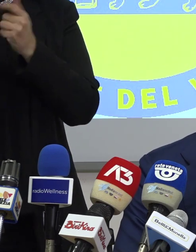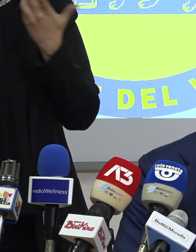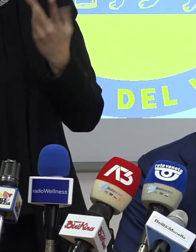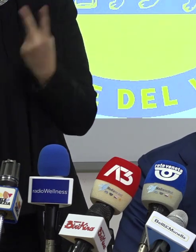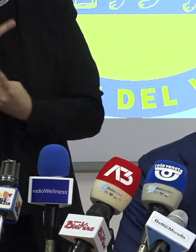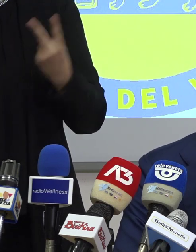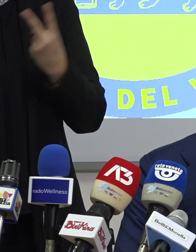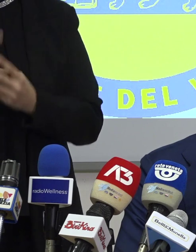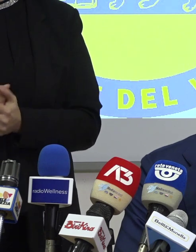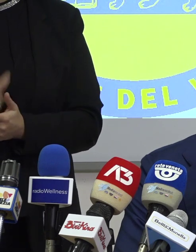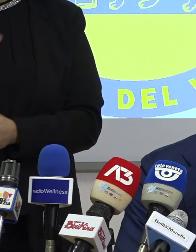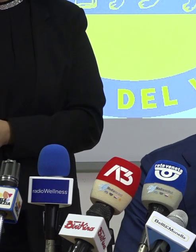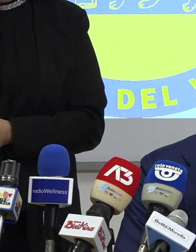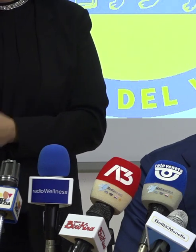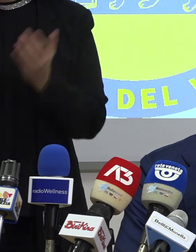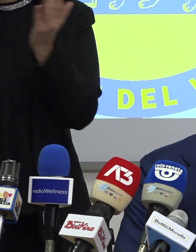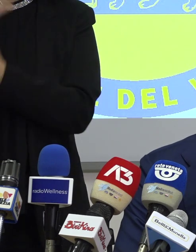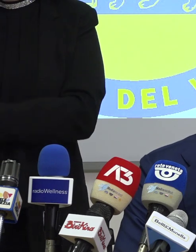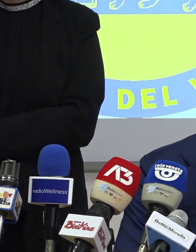si trasferirà anche nel nostro paese.